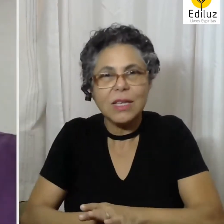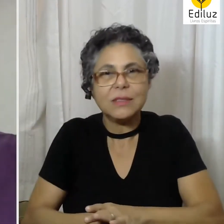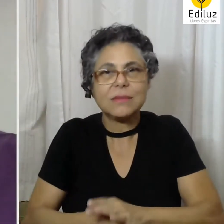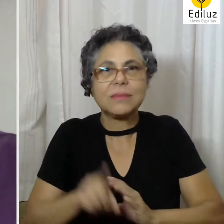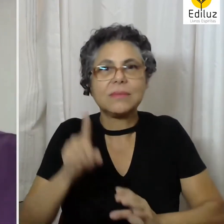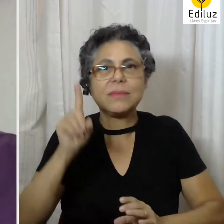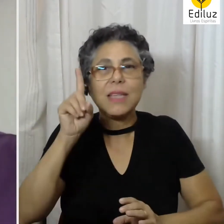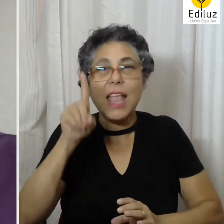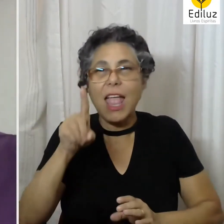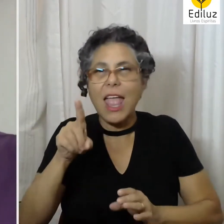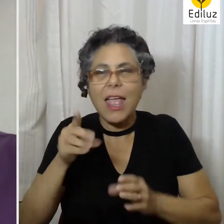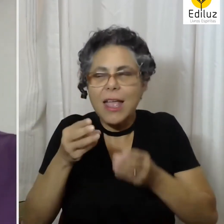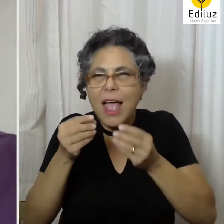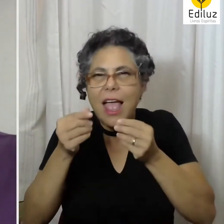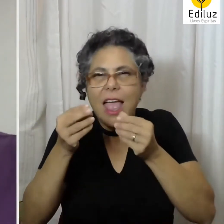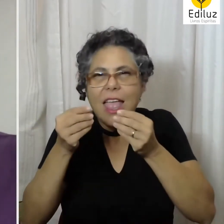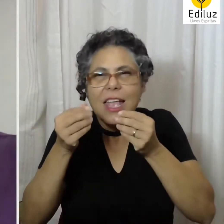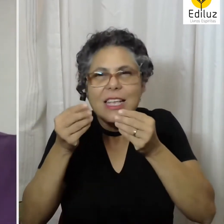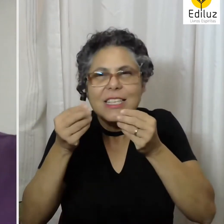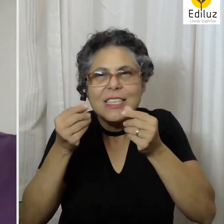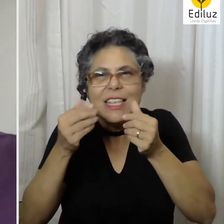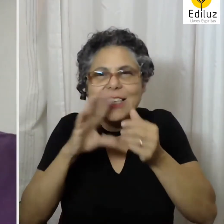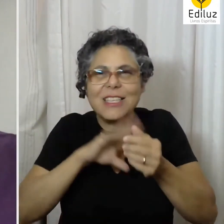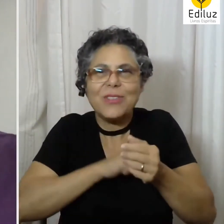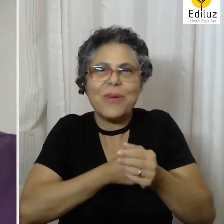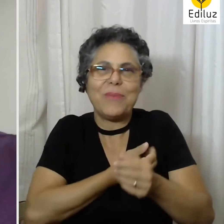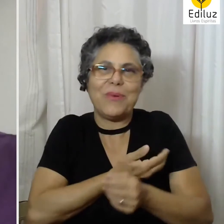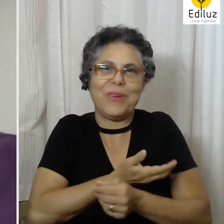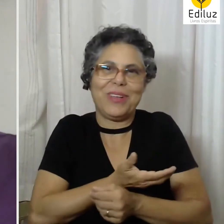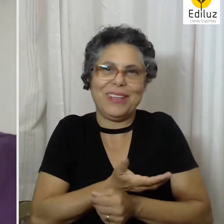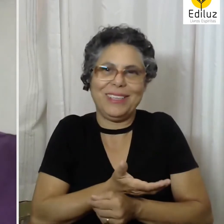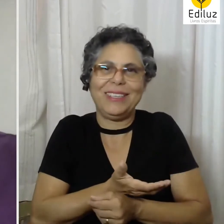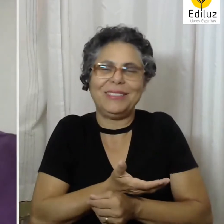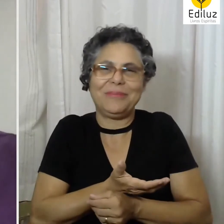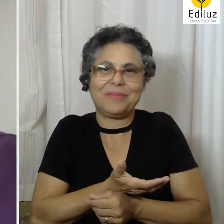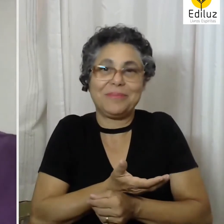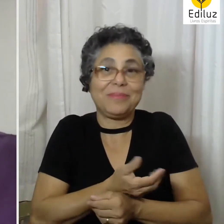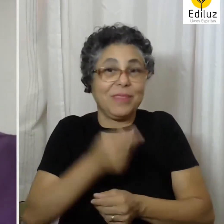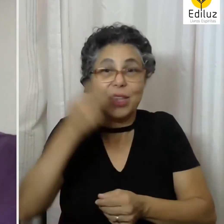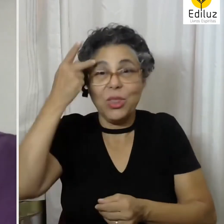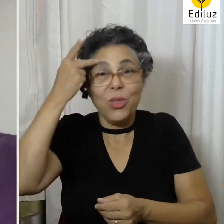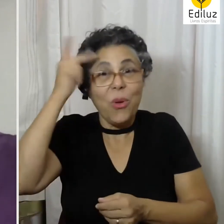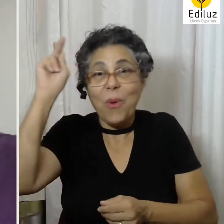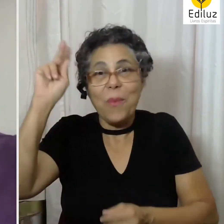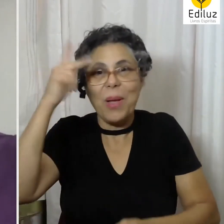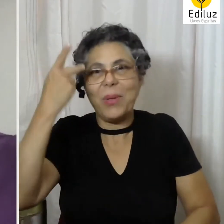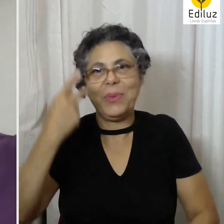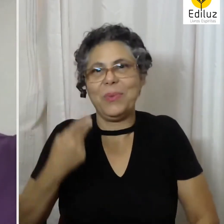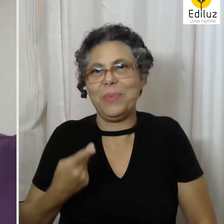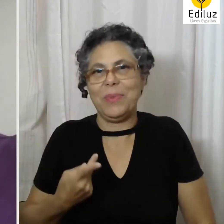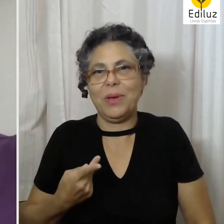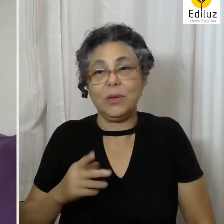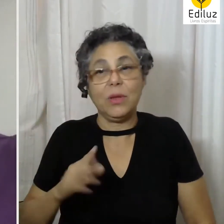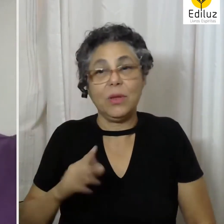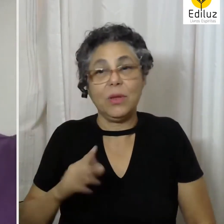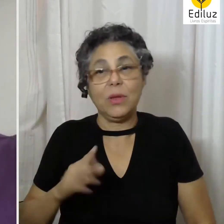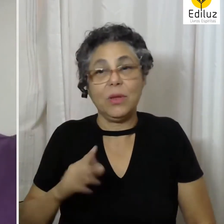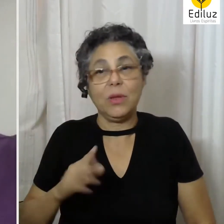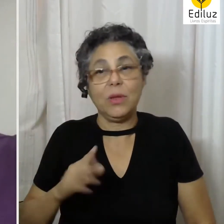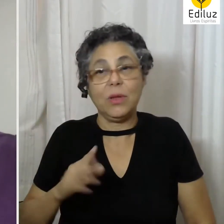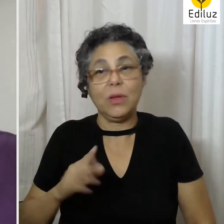a essência do amor, que é da natureza humana, que está em todos nós.